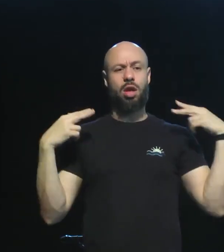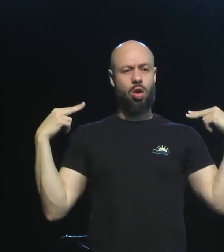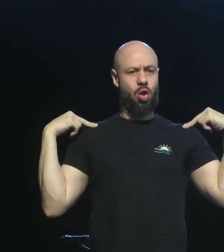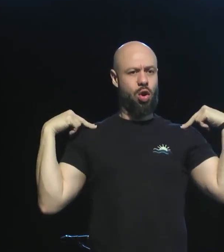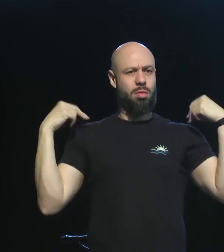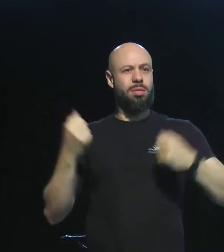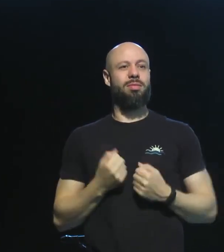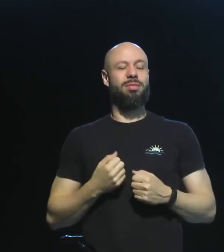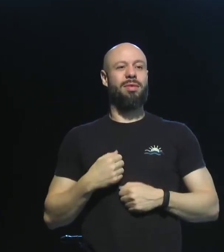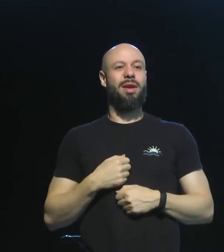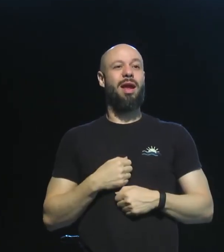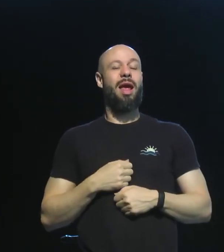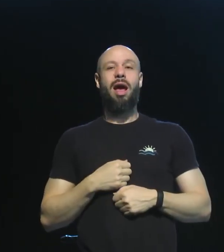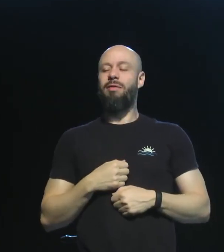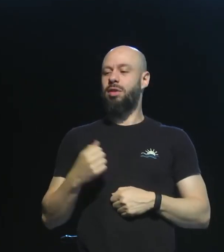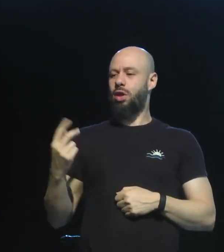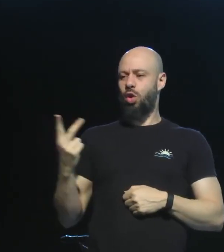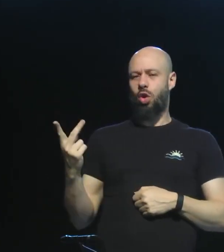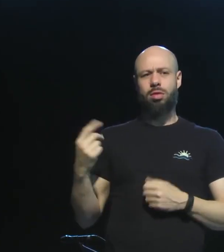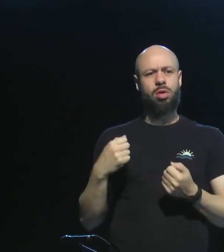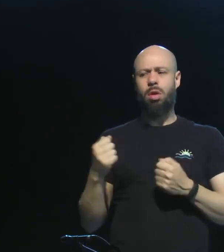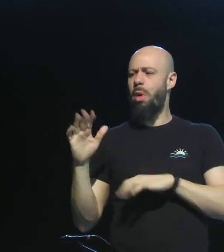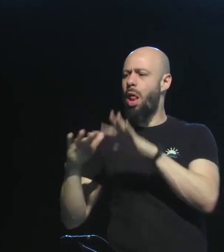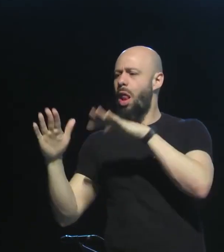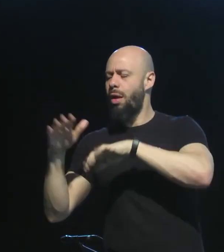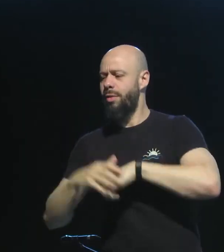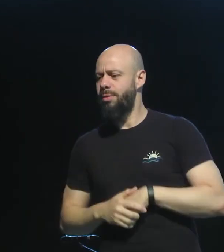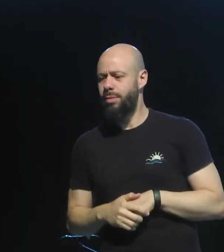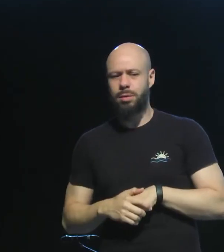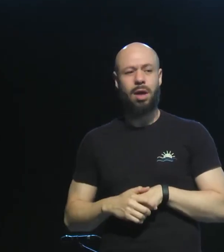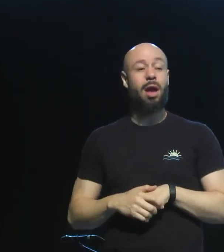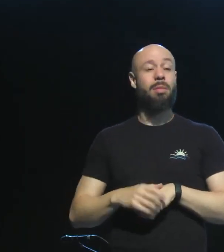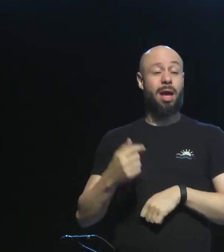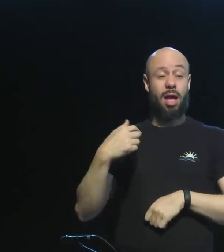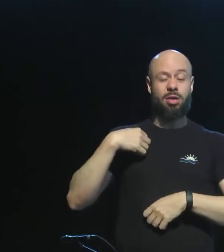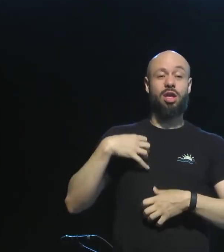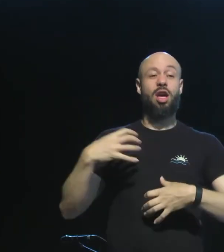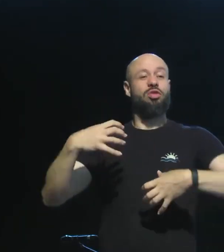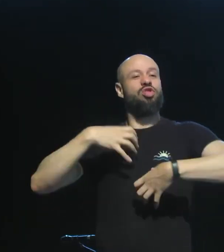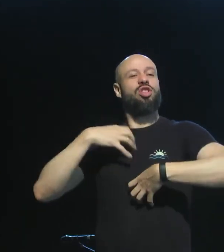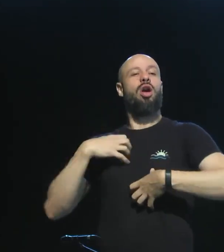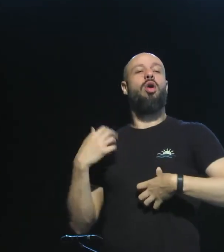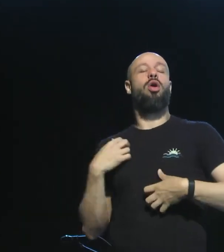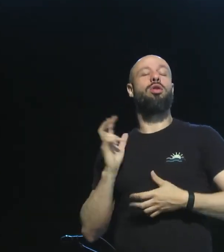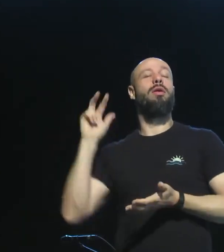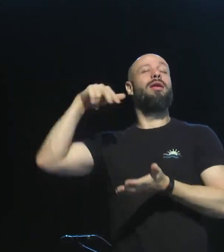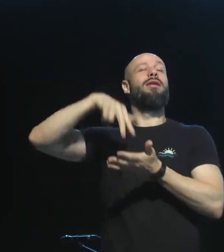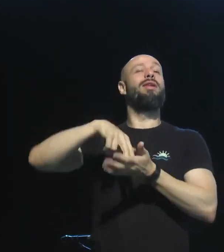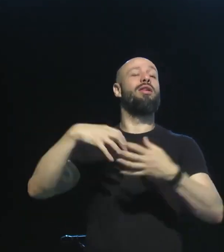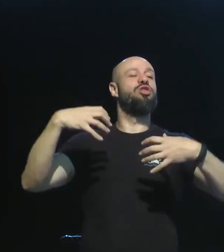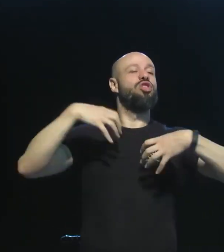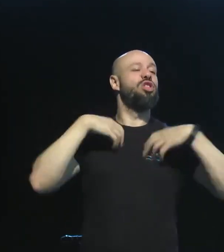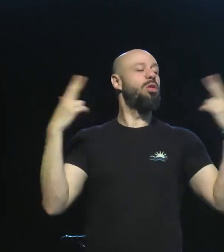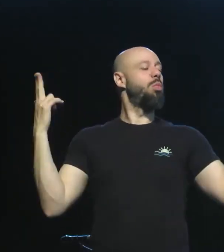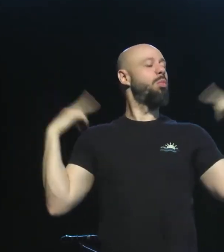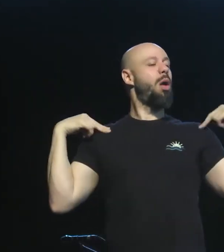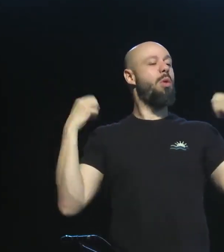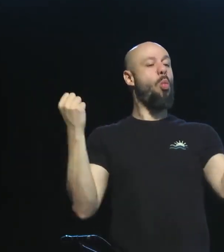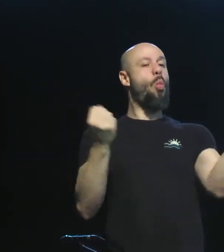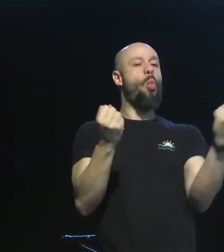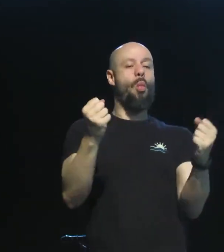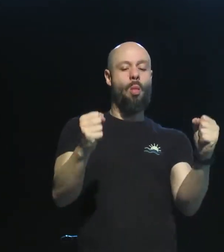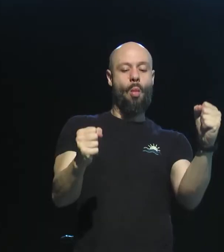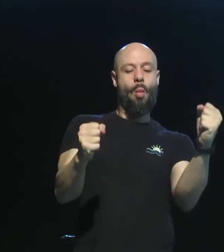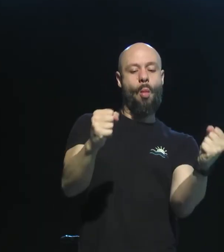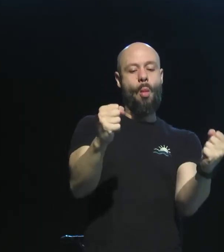com o cara do lado dele e ele diz assim: hoje eu levantei me sentindo piloto de avião. Eu acredito que eu sou um bom